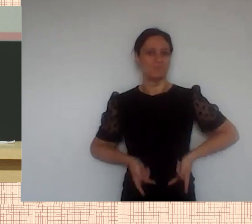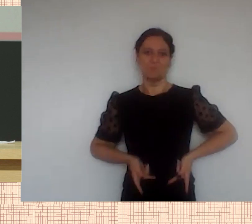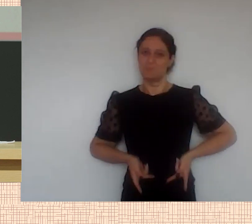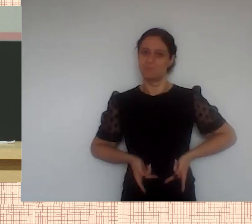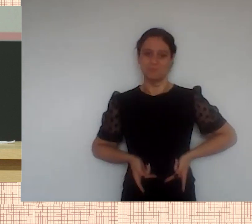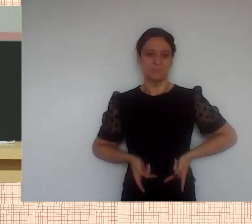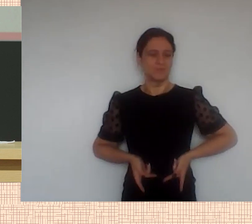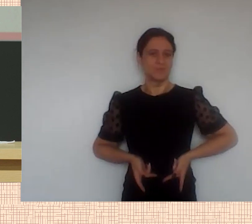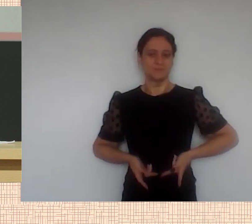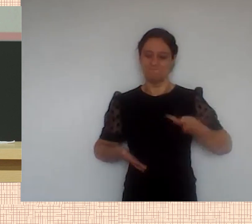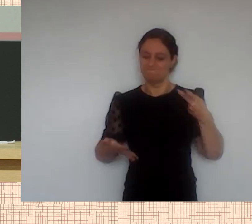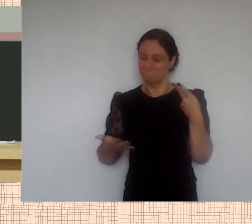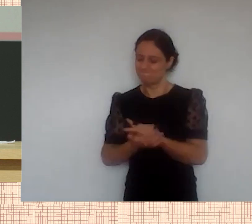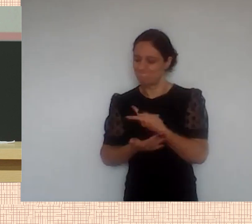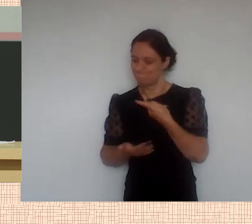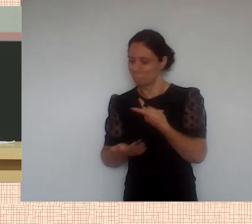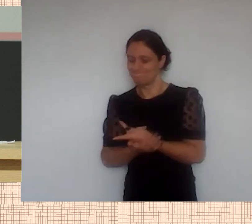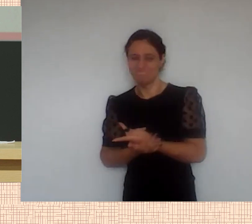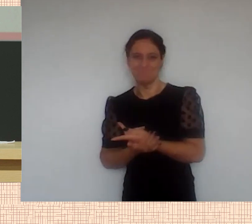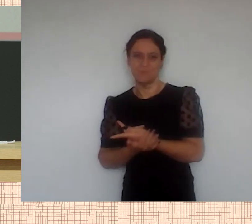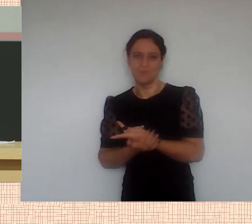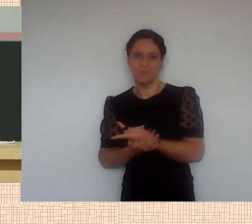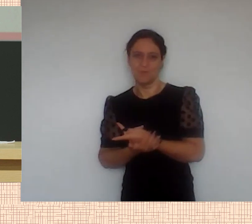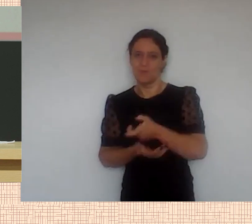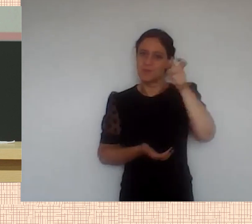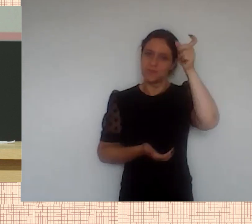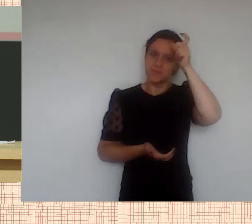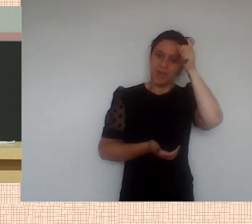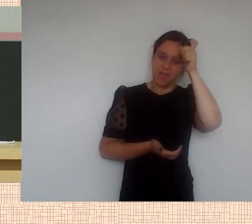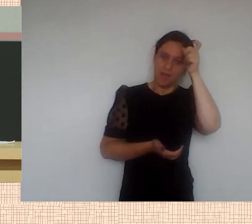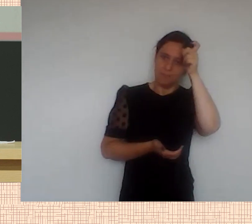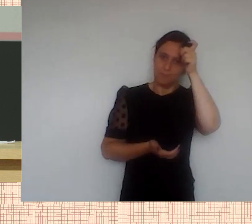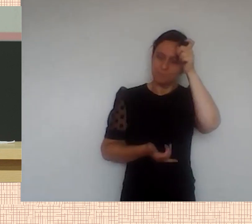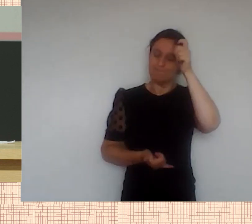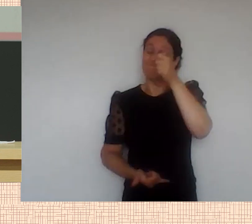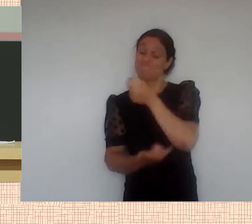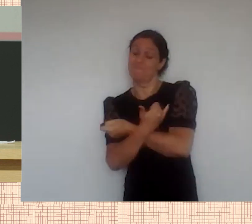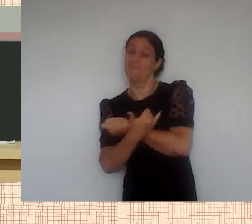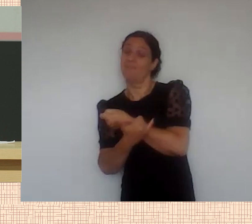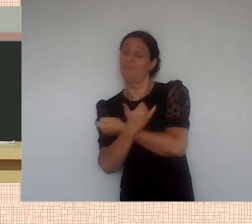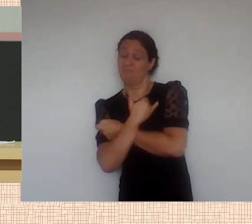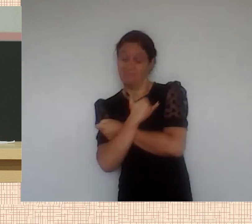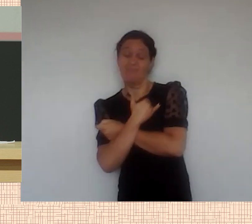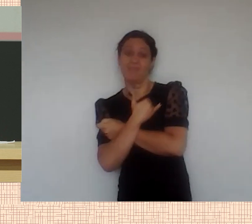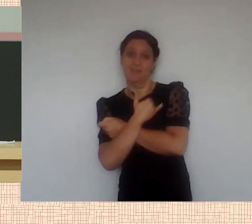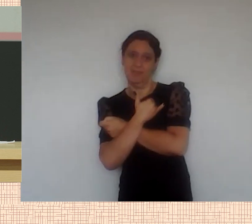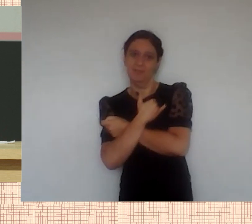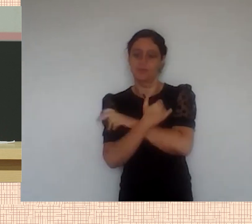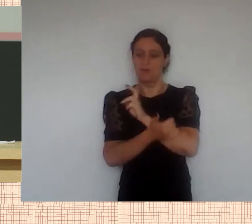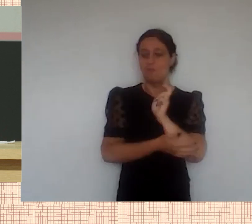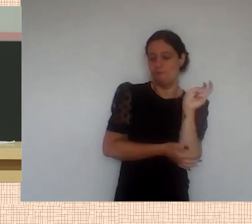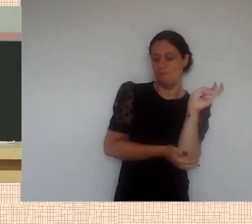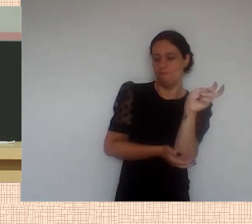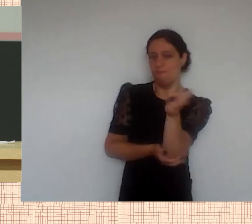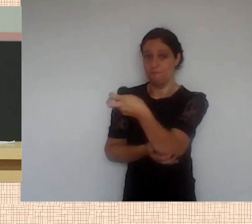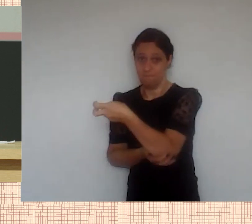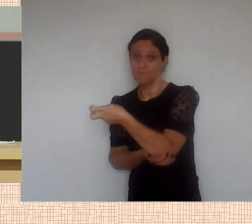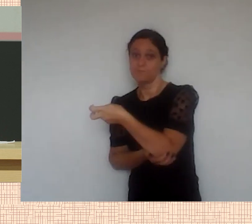caiu na conversa do pai da mentira, que veio em forma de uma serpente,